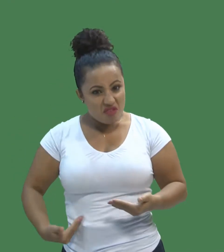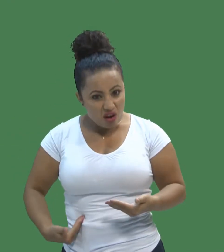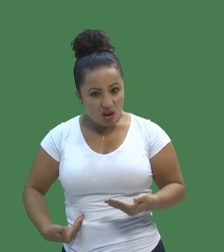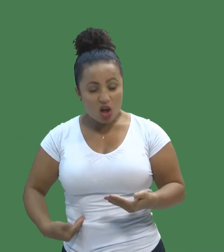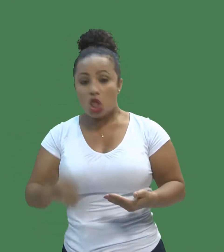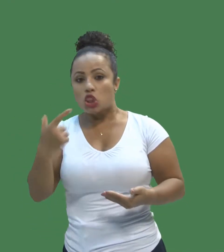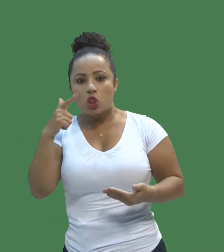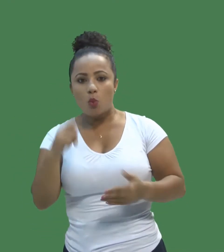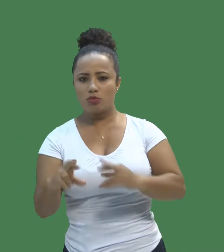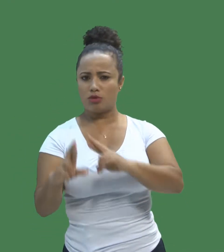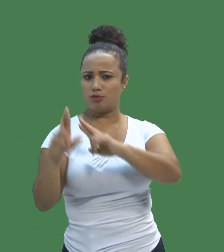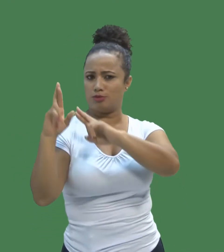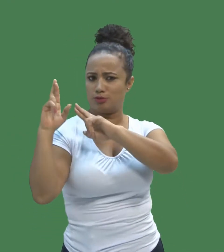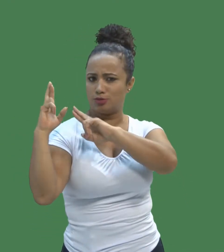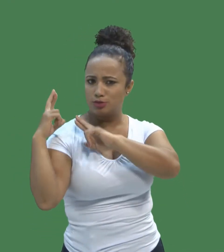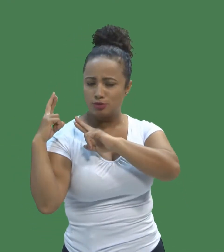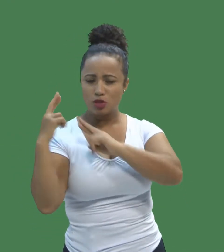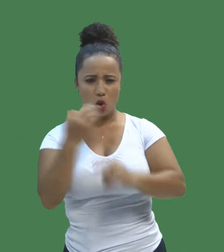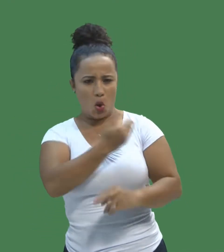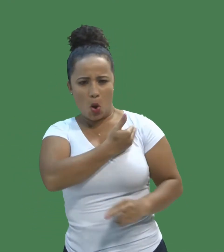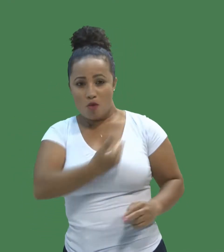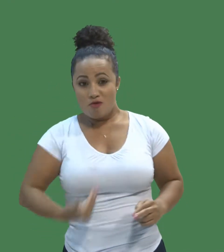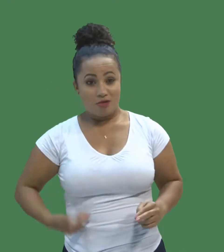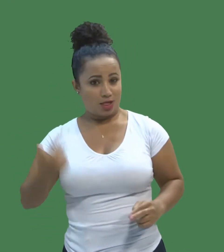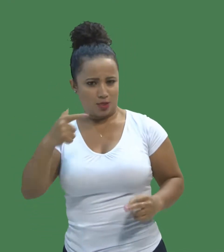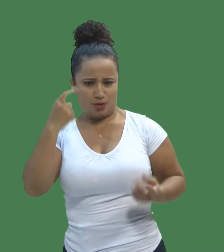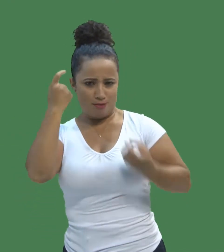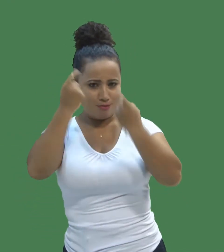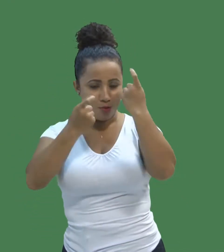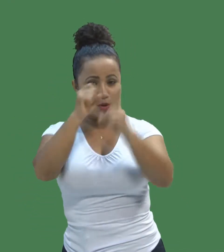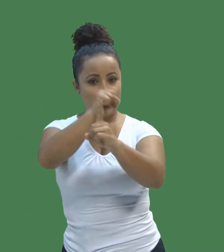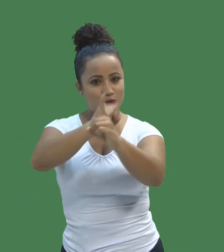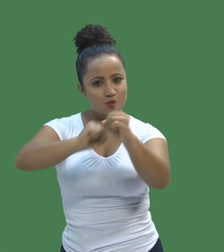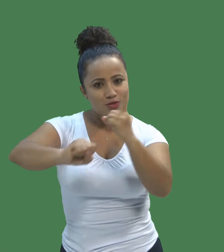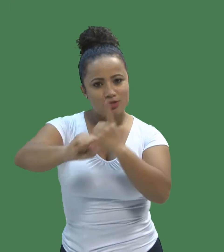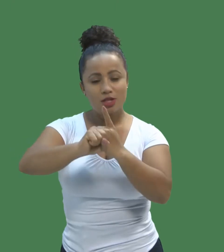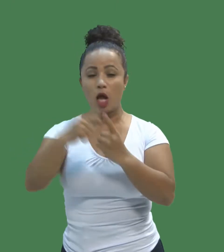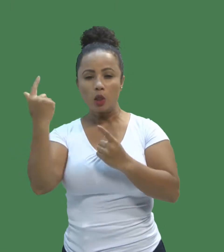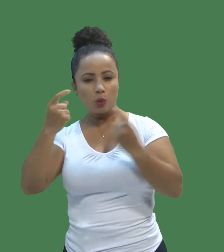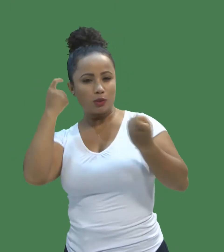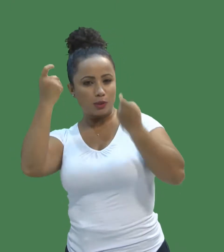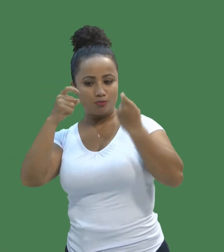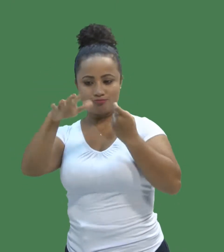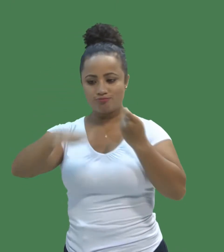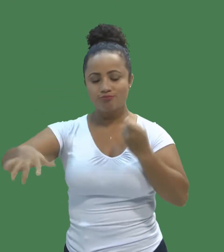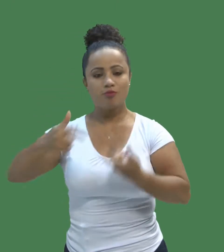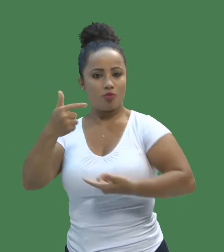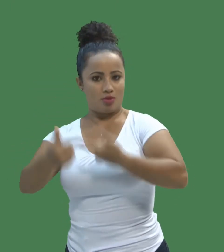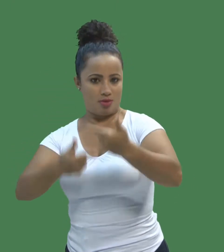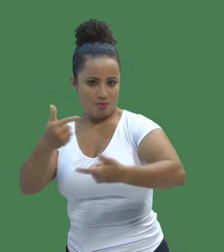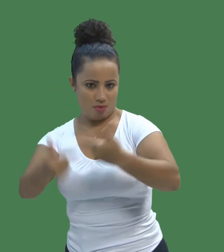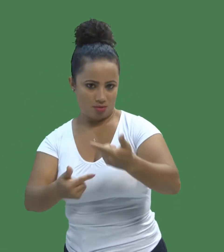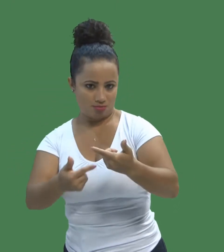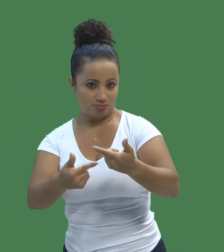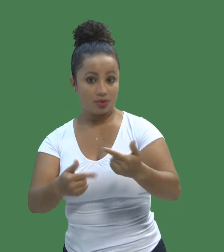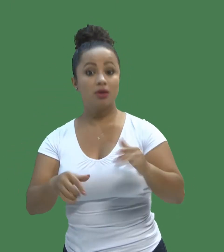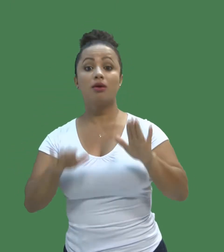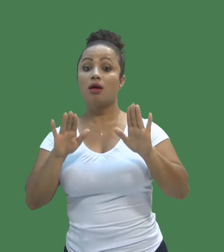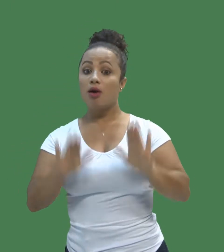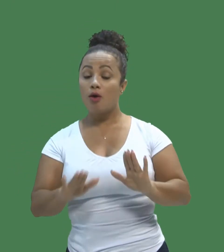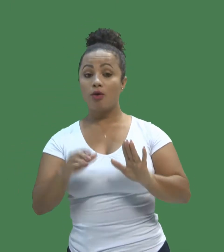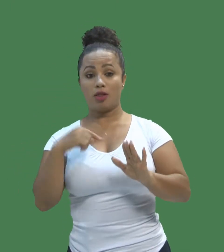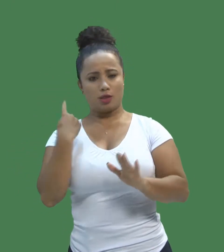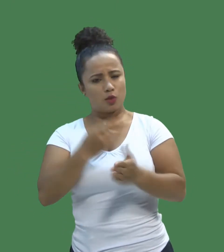massa trabalhadora. O trabalho que ora começamos deve ser a favor do nosso povo mais